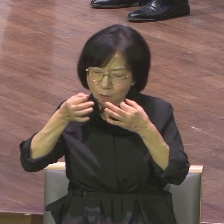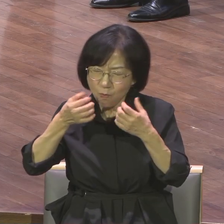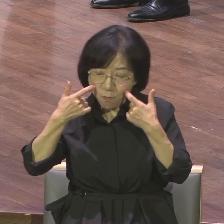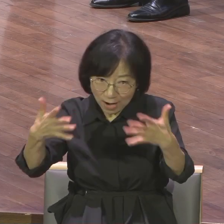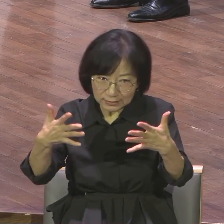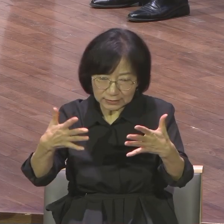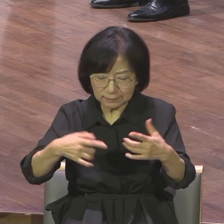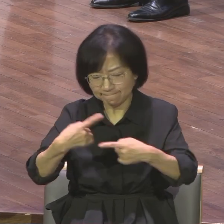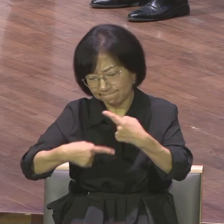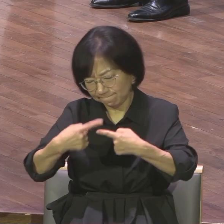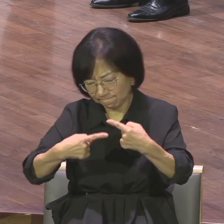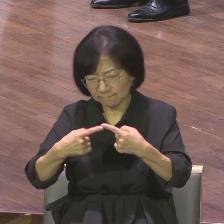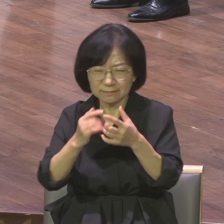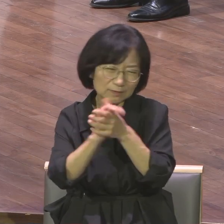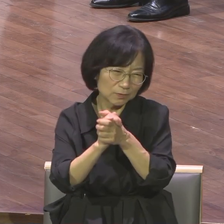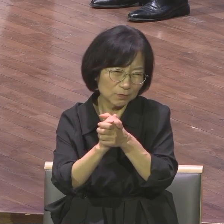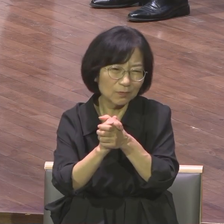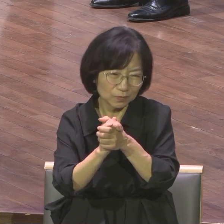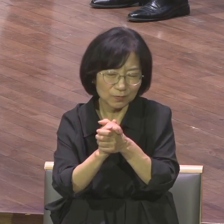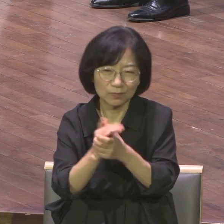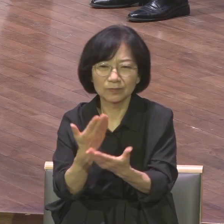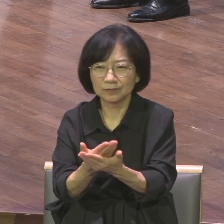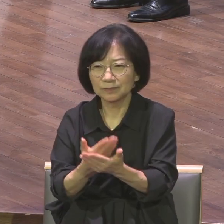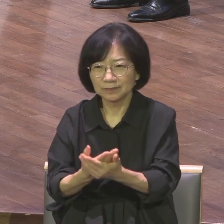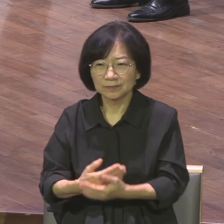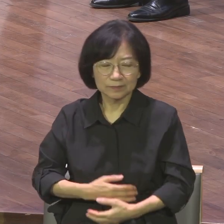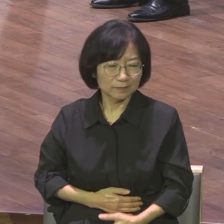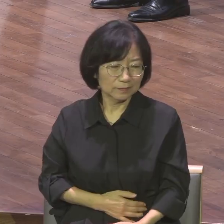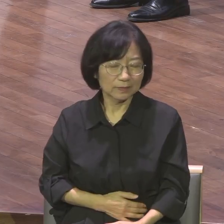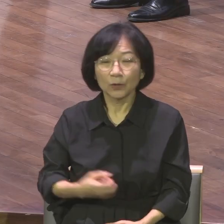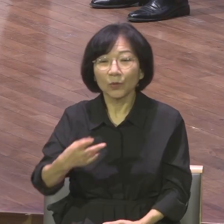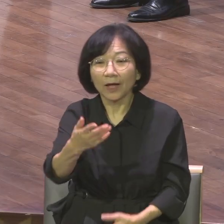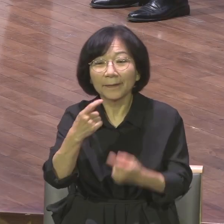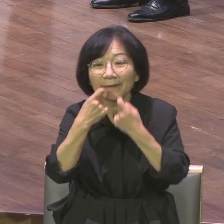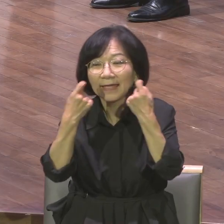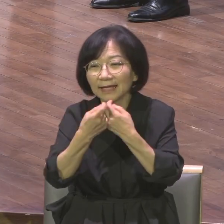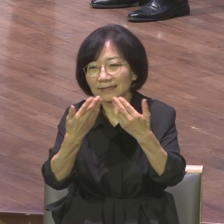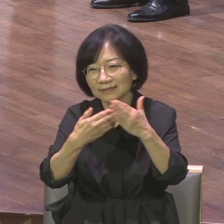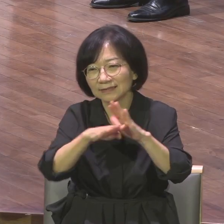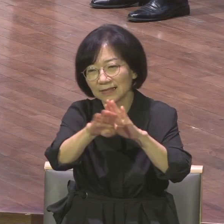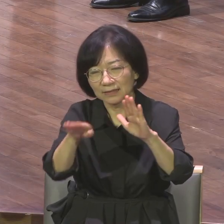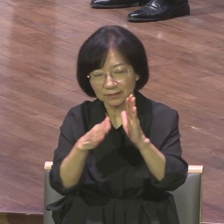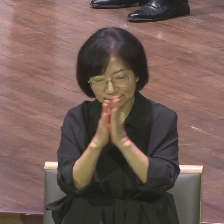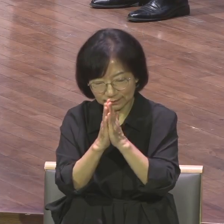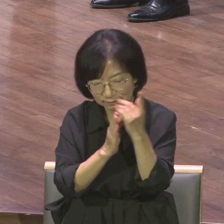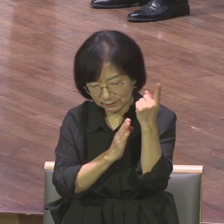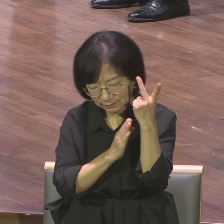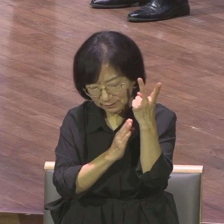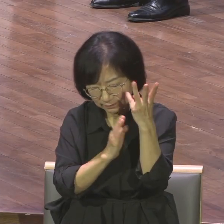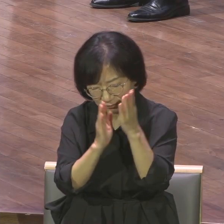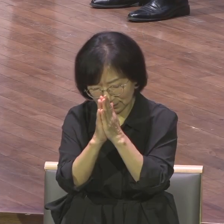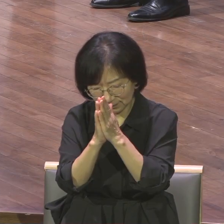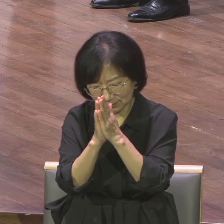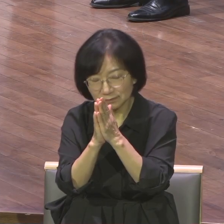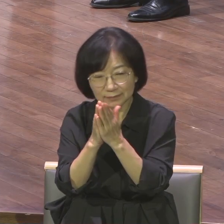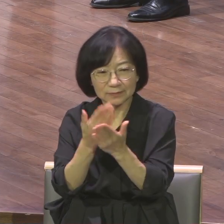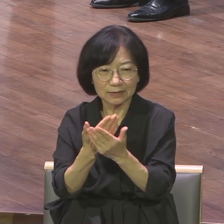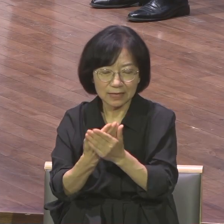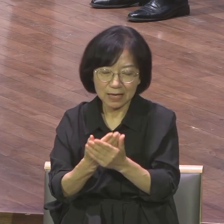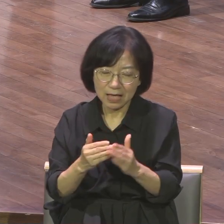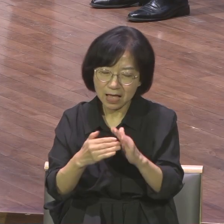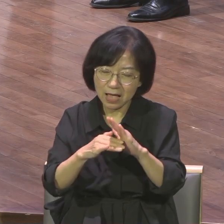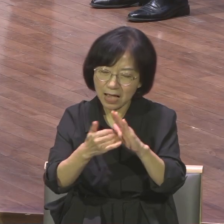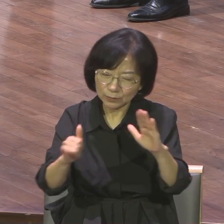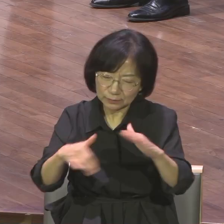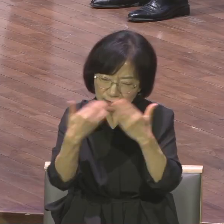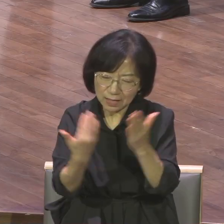기도하면 하나님 우리 기도 들어주십니다. 여러분 가정기도 제목 세 가지 기도하시되 하나님 우리 가정 복음화가